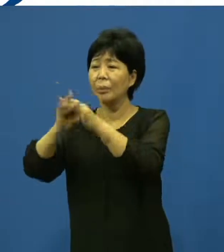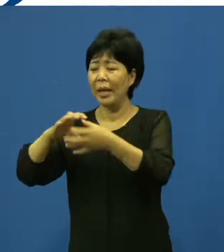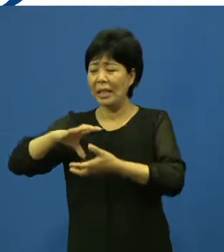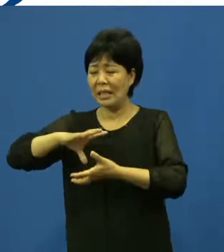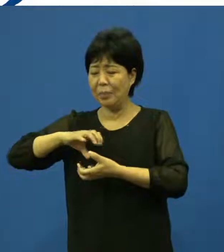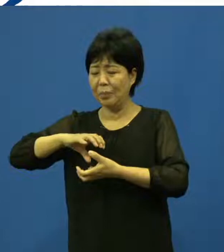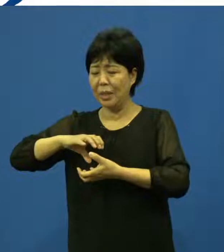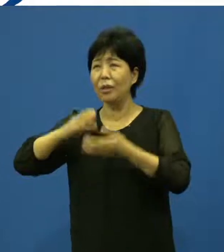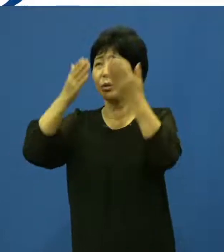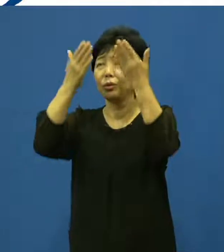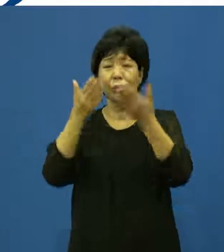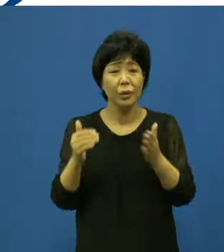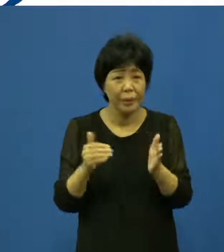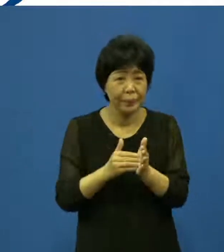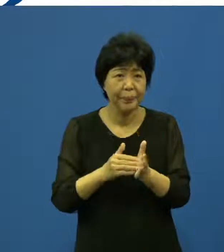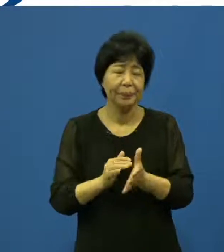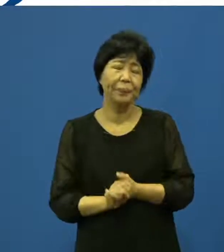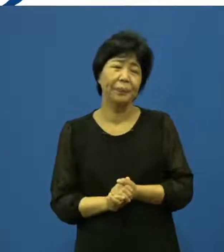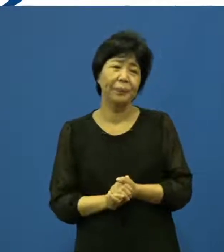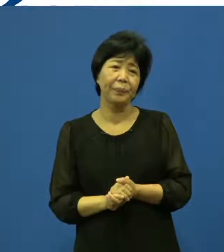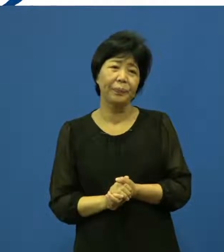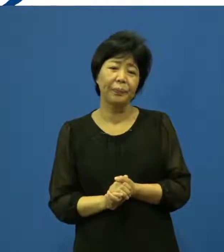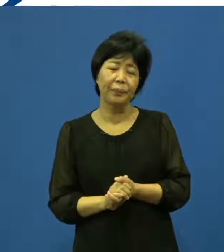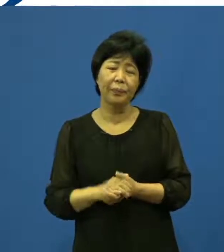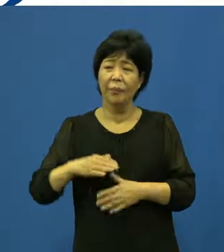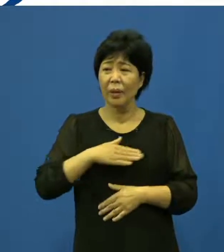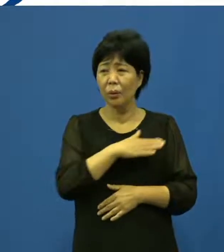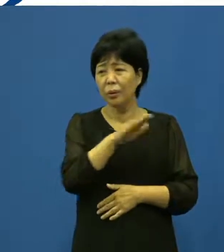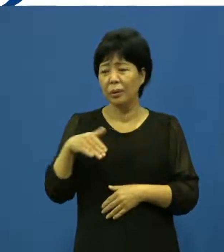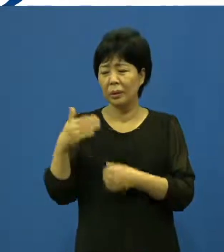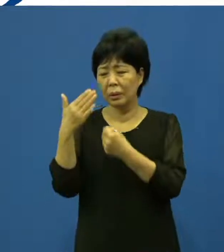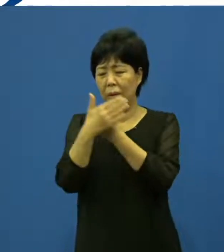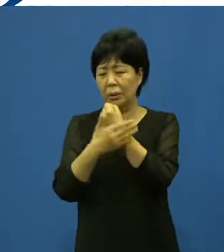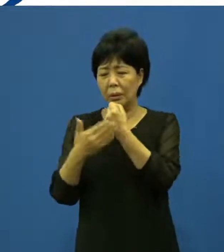우리는 그 은혜의 크기가 얼마나 큰지를 알 수가 없습니다.